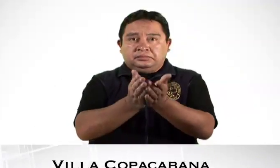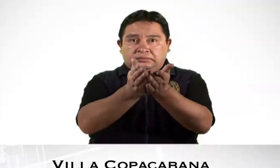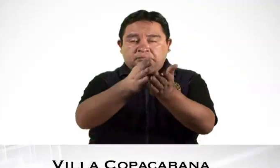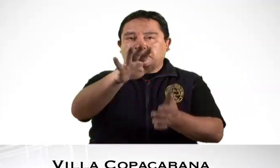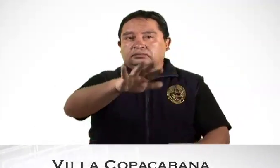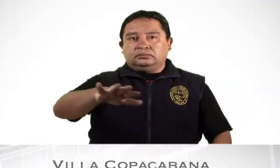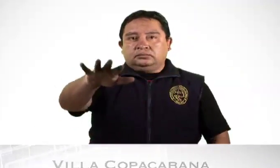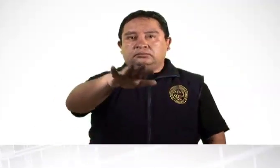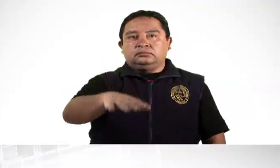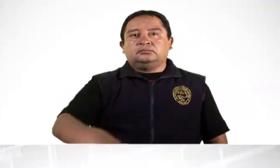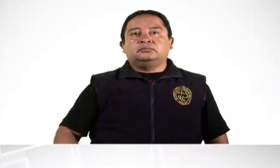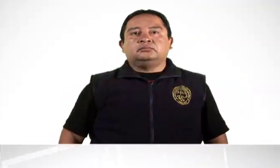Villa Copacabana.